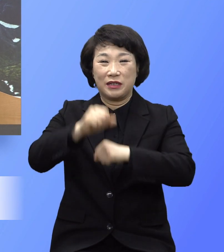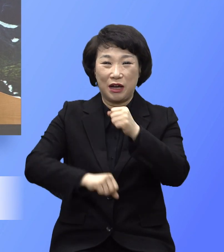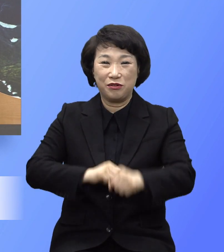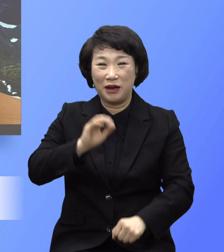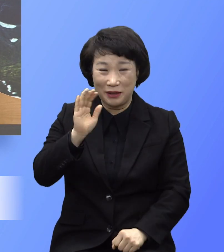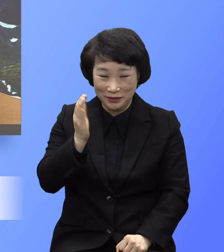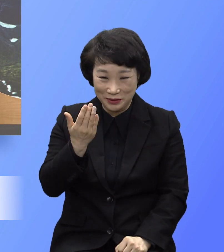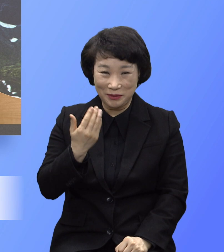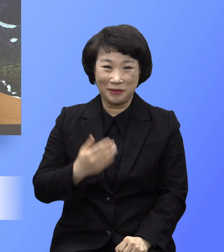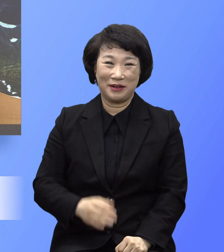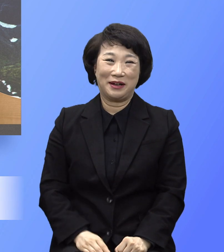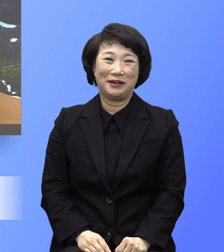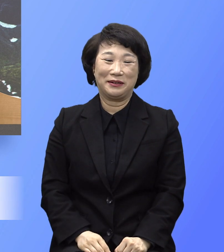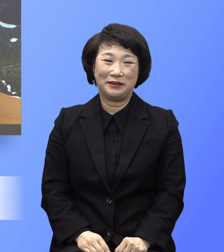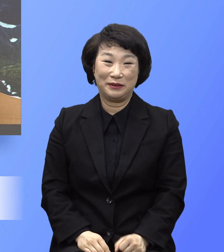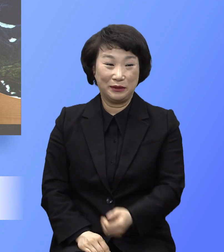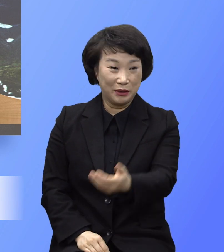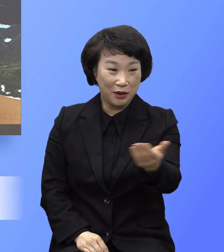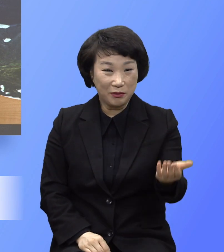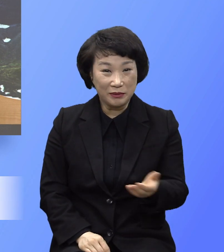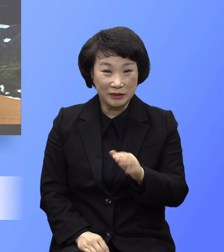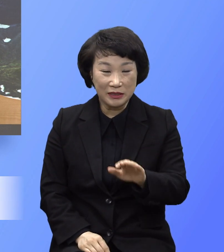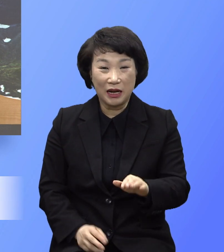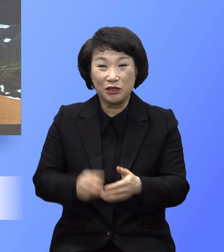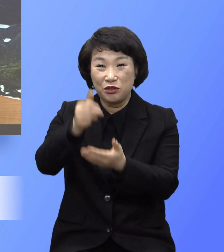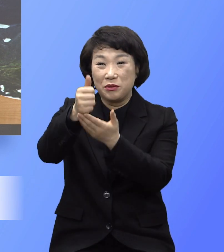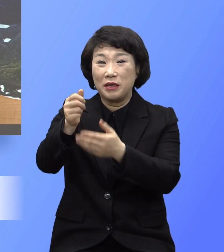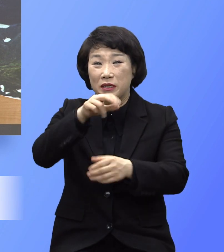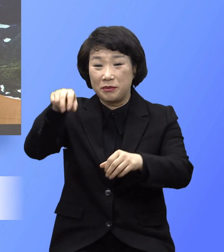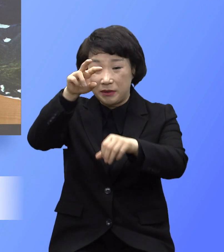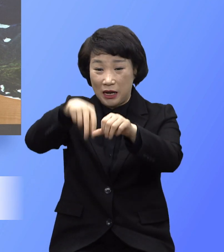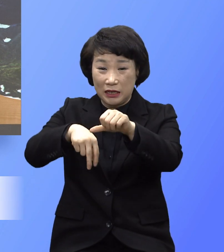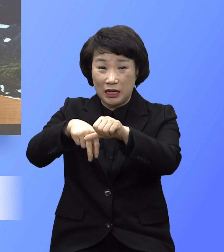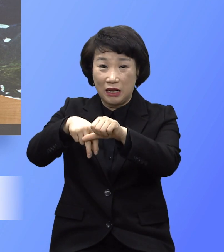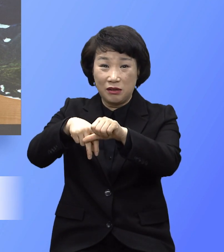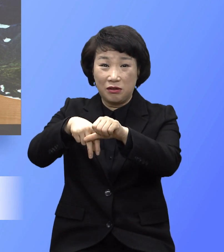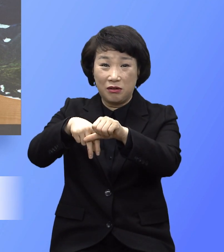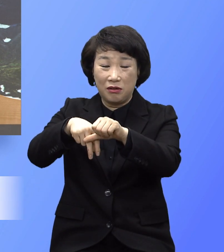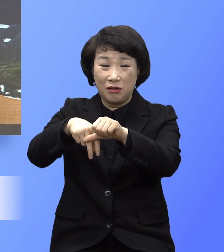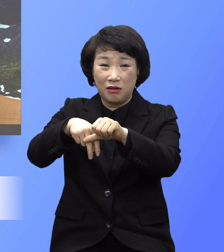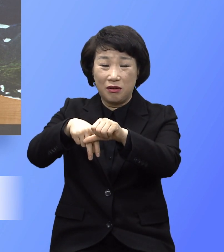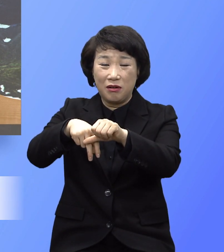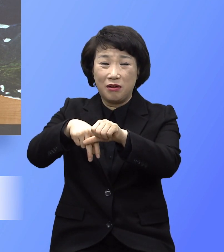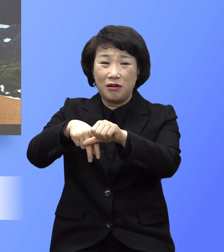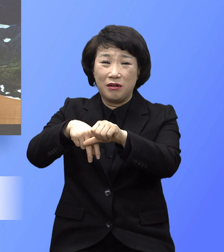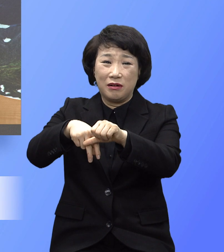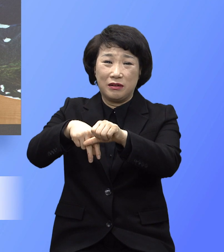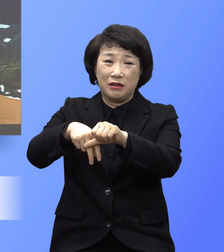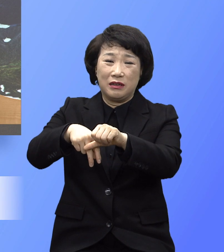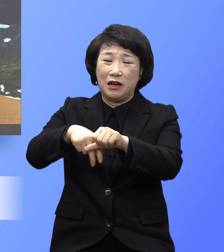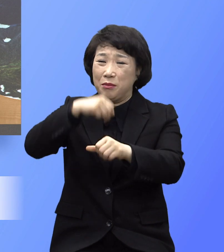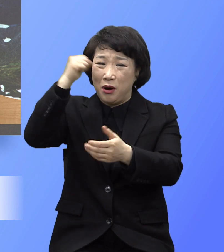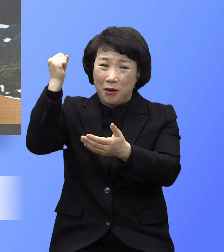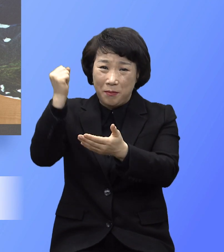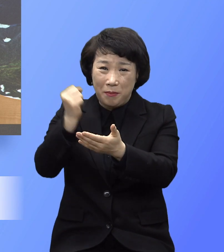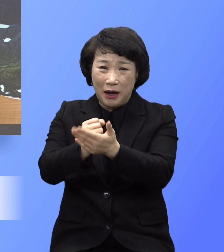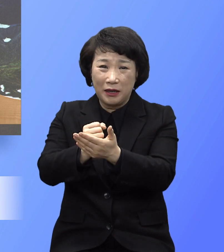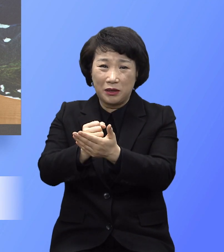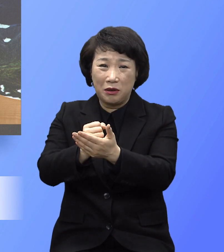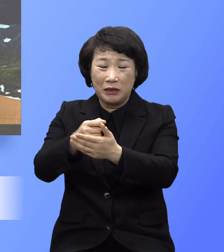거예요. 여러분, 주님이 십자가에서 달려 그 못